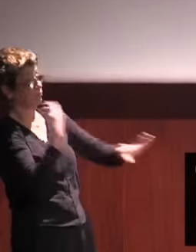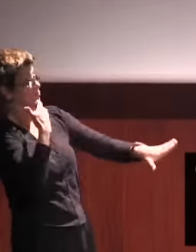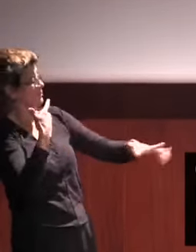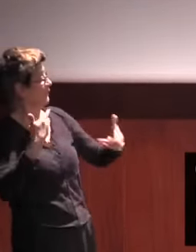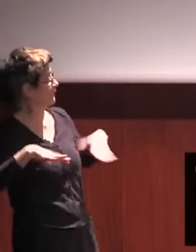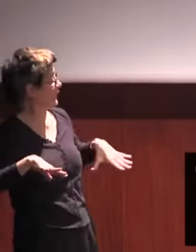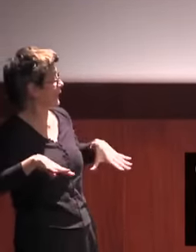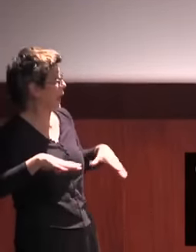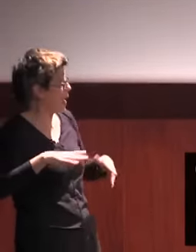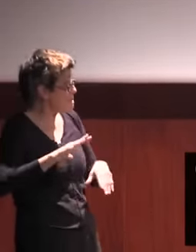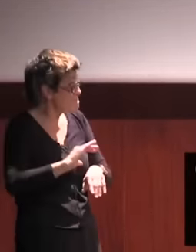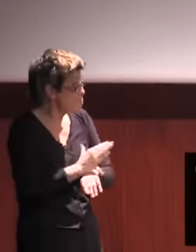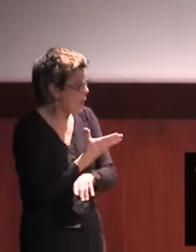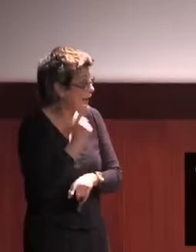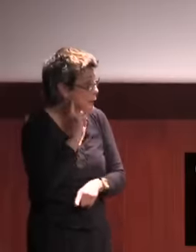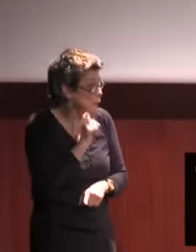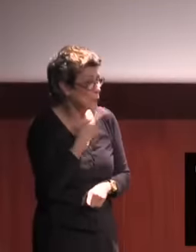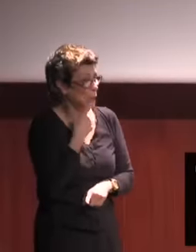Un poète sourd,